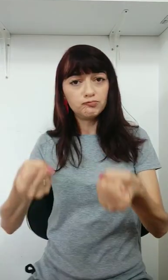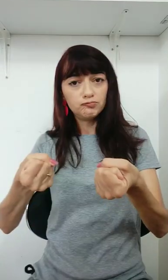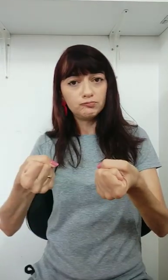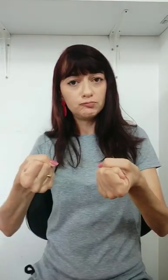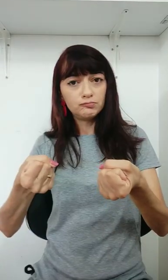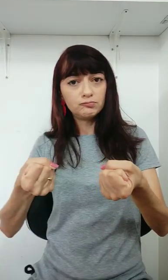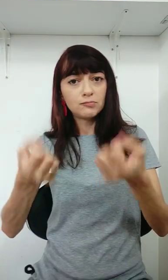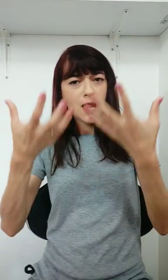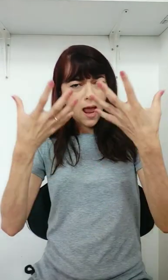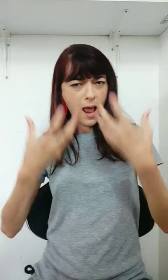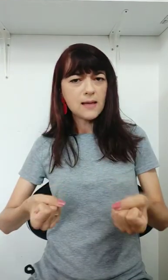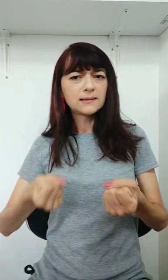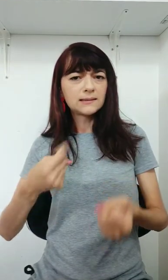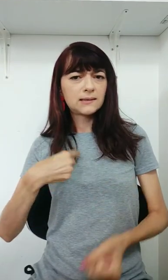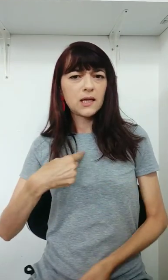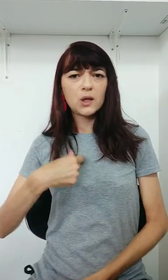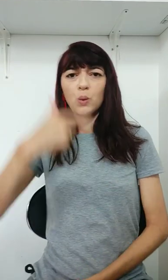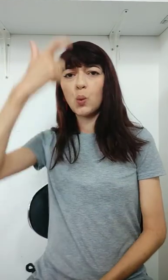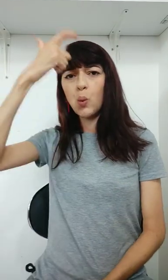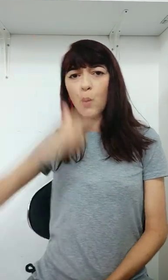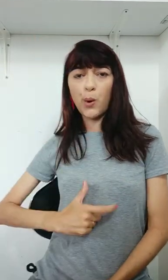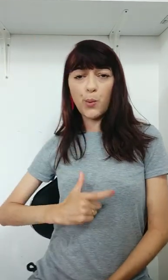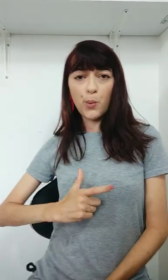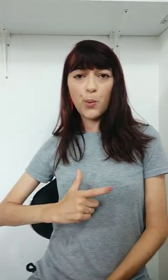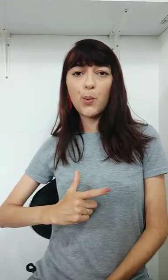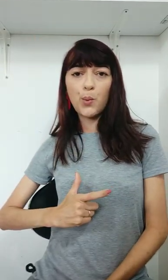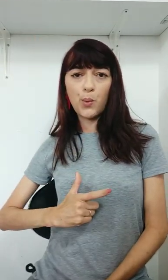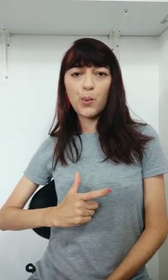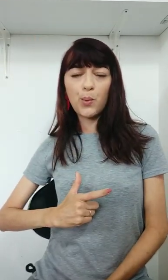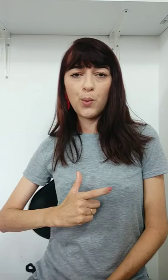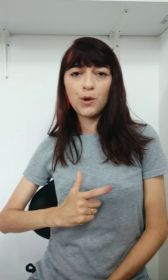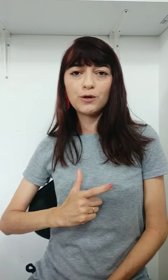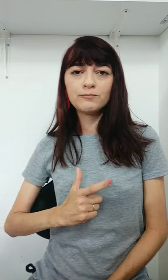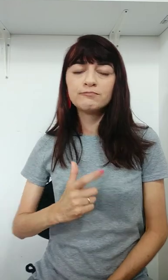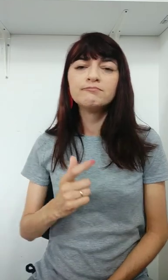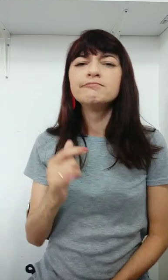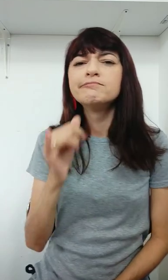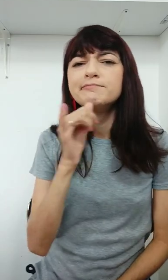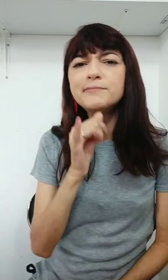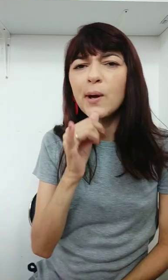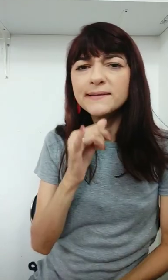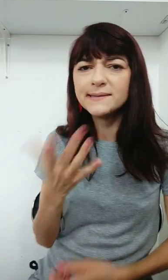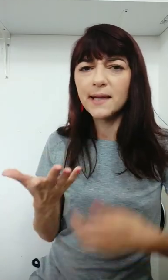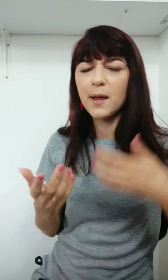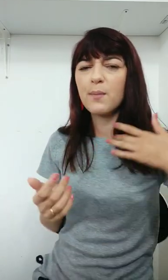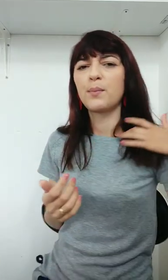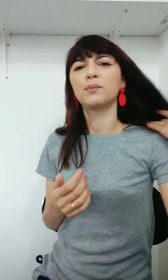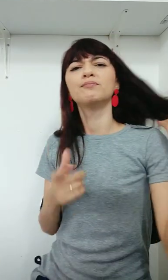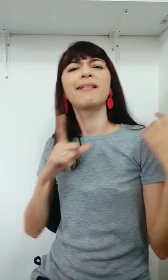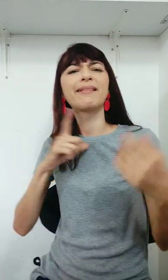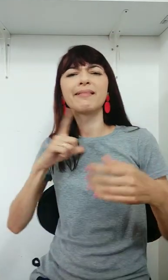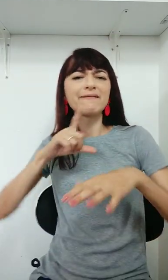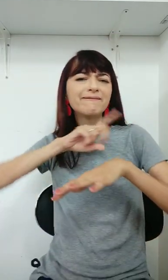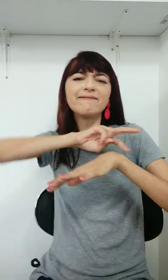Sabe quando você olha para dentro de si mesma, né? Você está ali dando aquele olhar para o seu interior e você se aceita